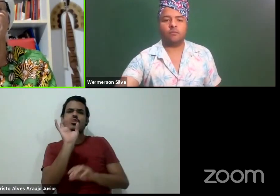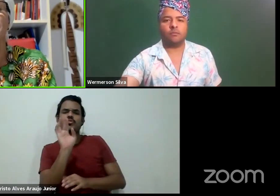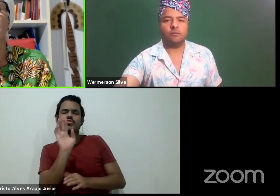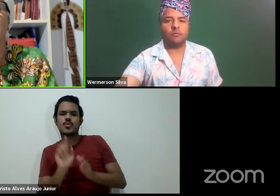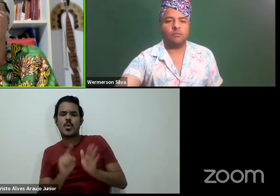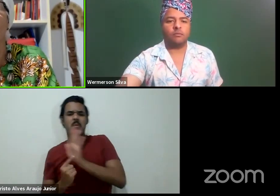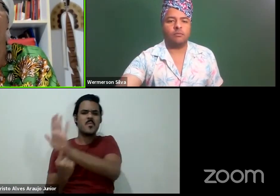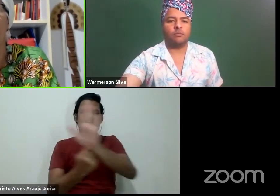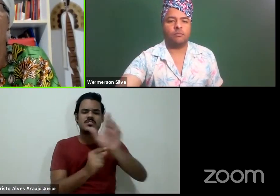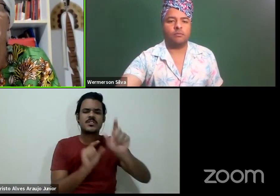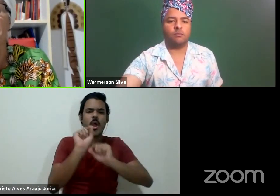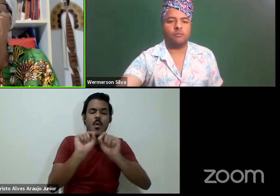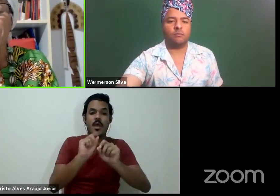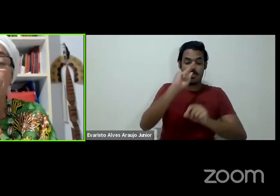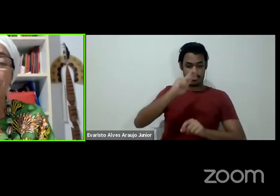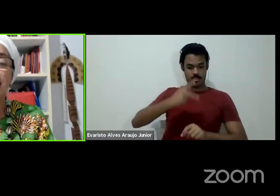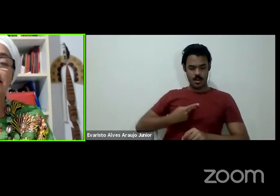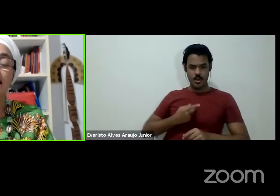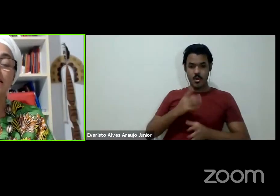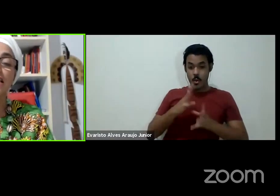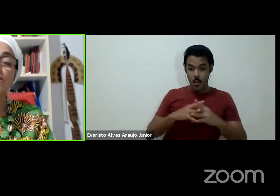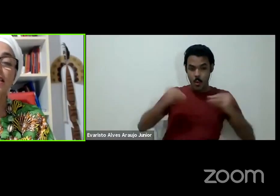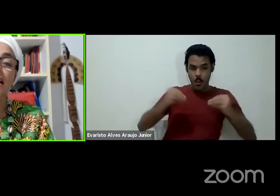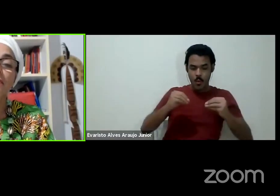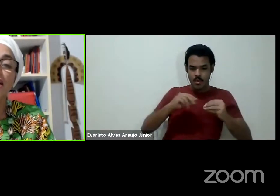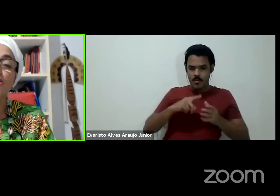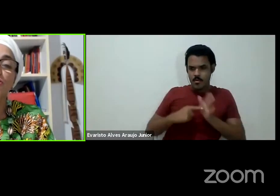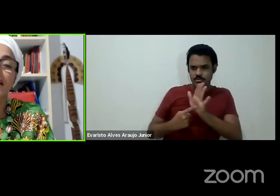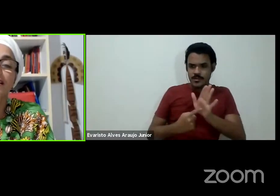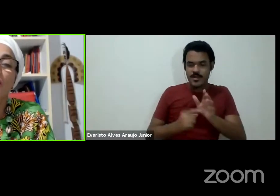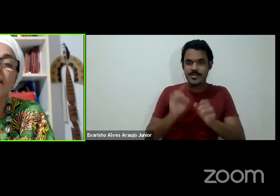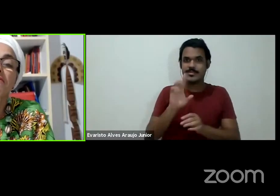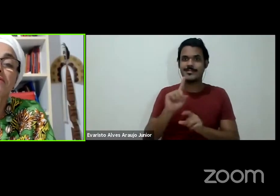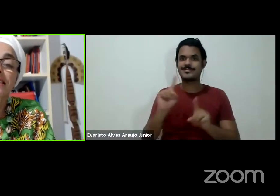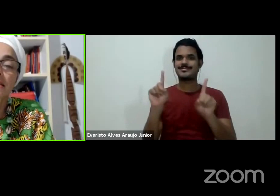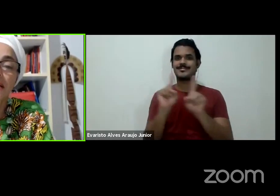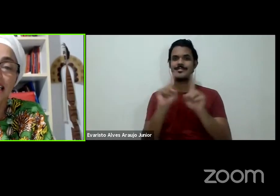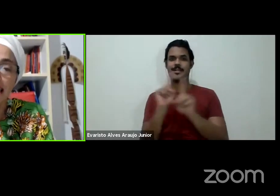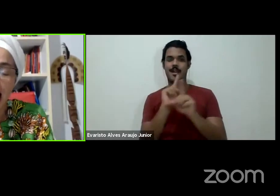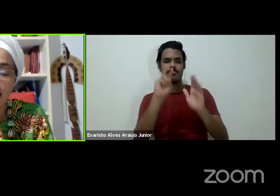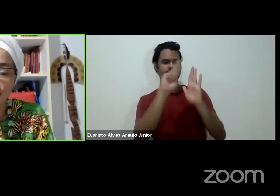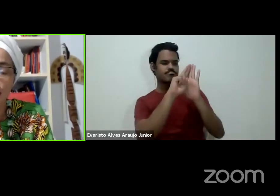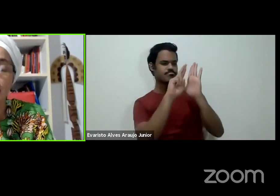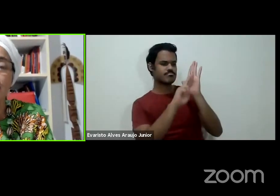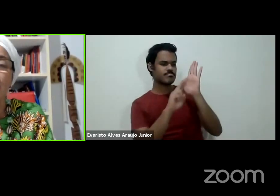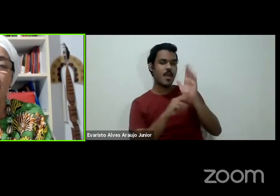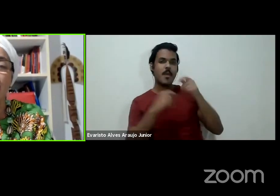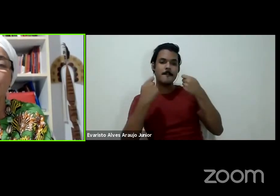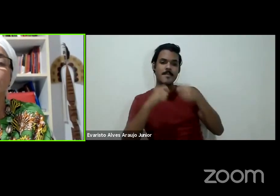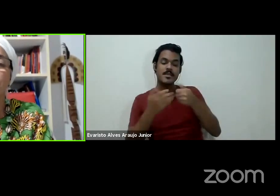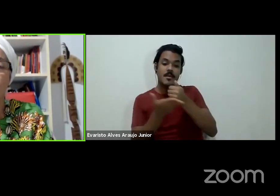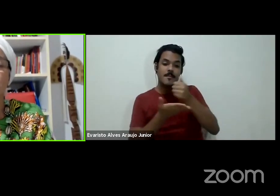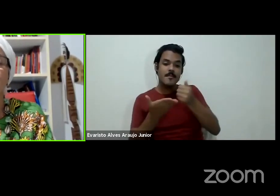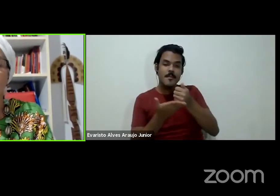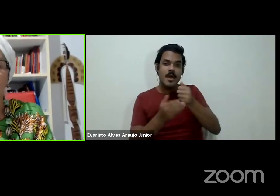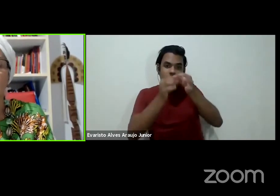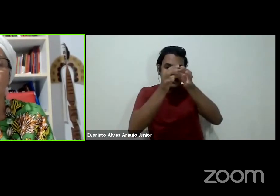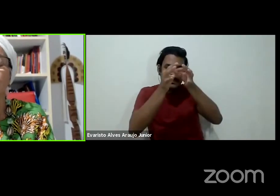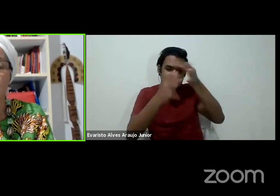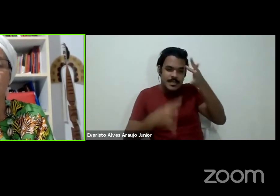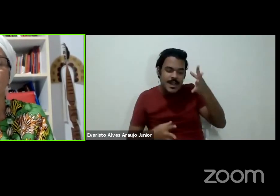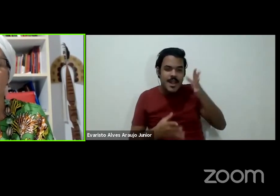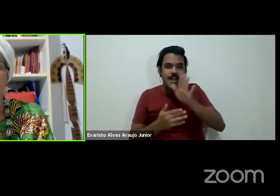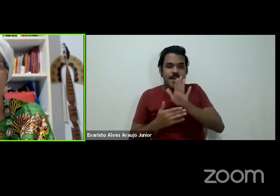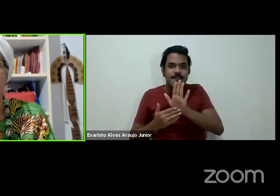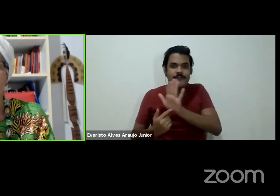a possibilidade de cura, mas trazer os elementos para dar uma visibilidade aos povos de